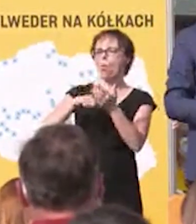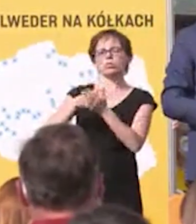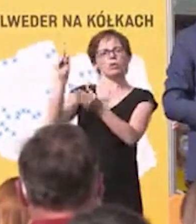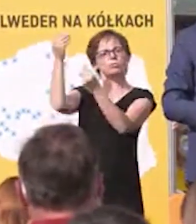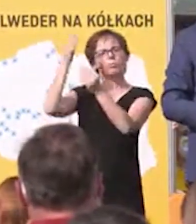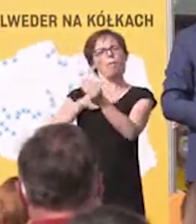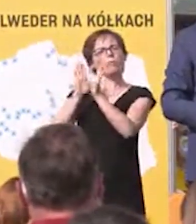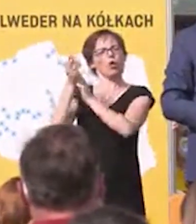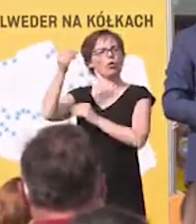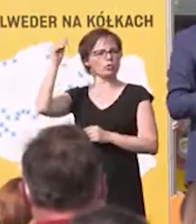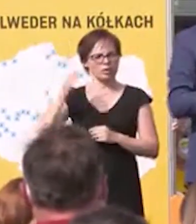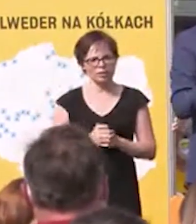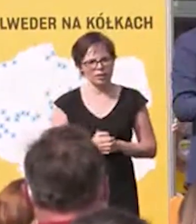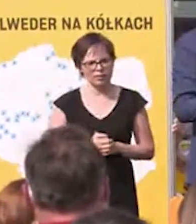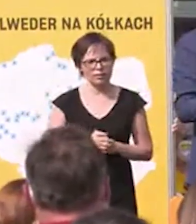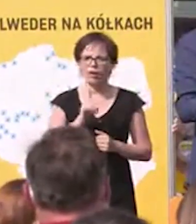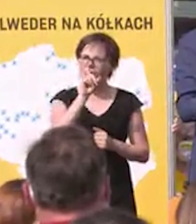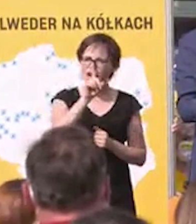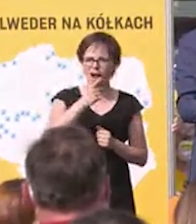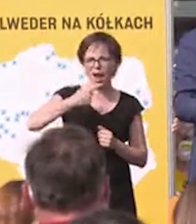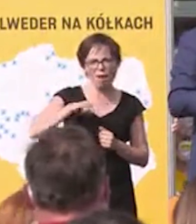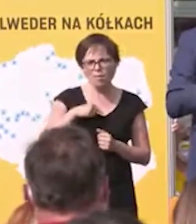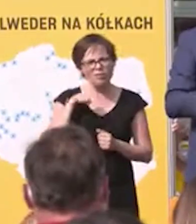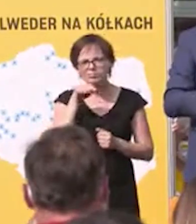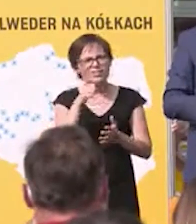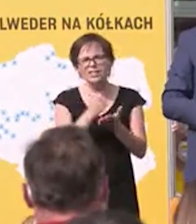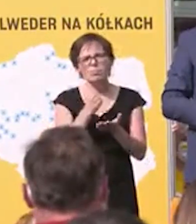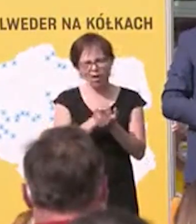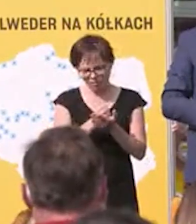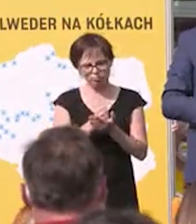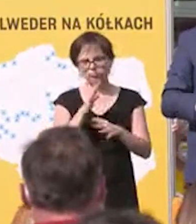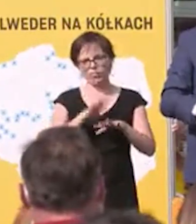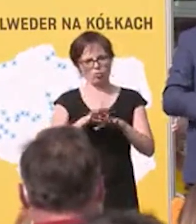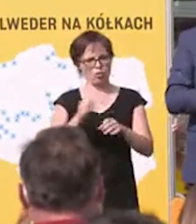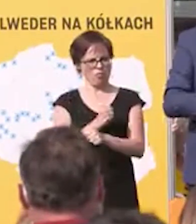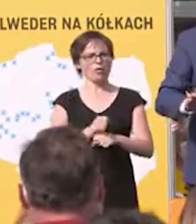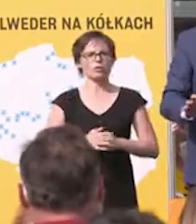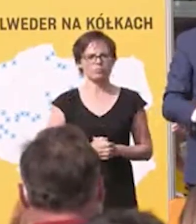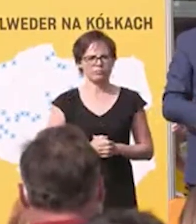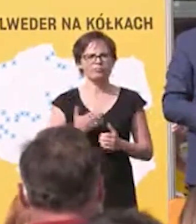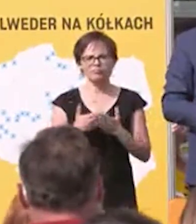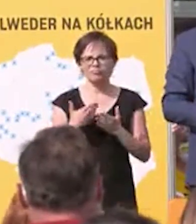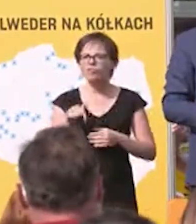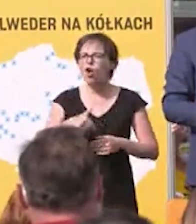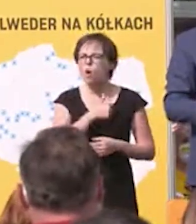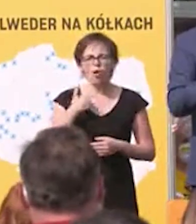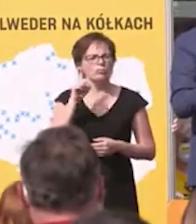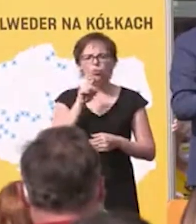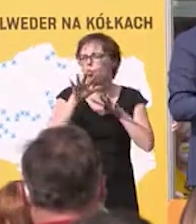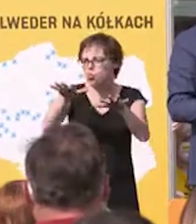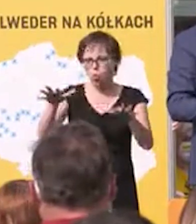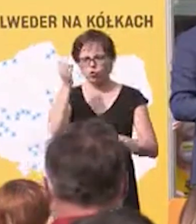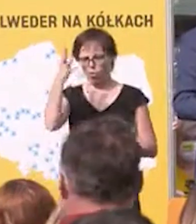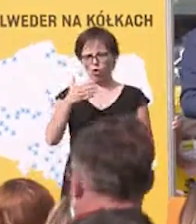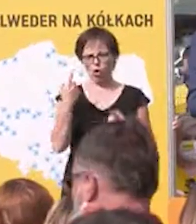tutaj książeczkę. My do tej sprawy podeszliśmy na poważnie, bo w Polsce są tysiące mądrych osób, które